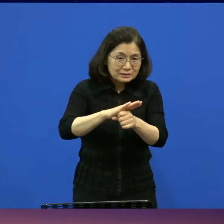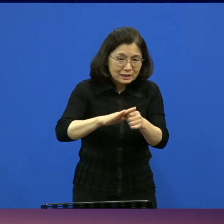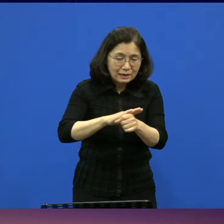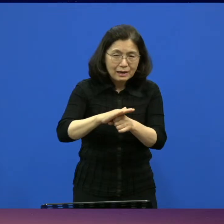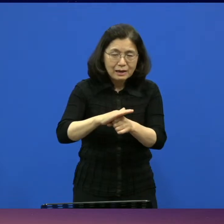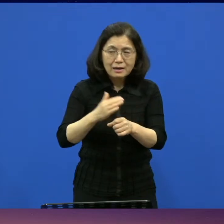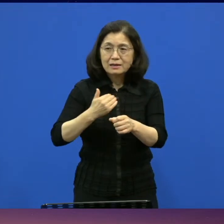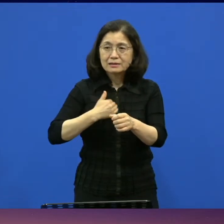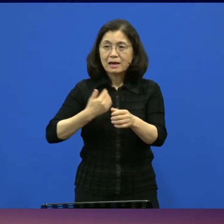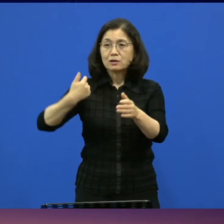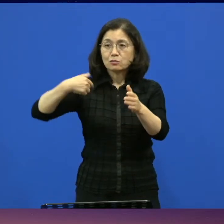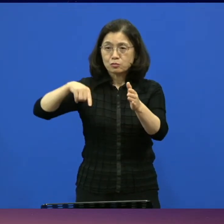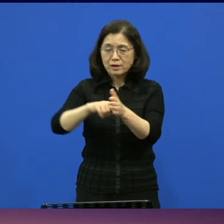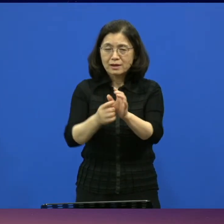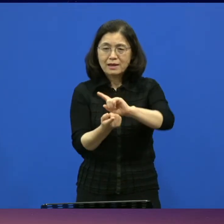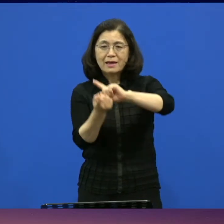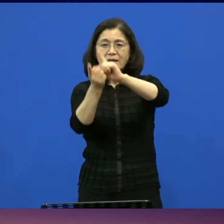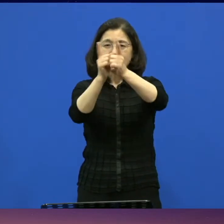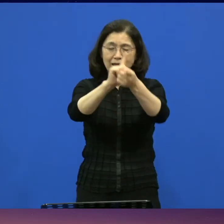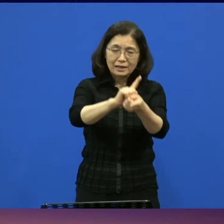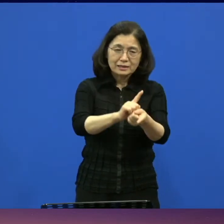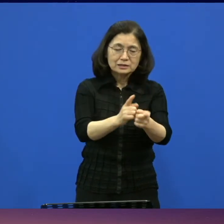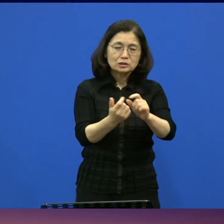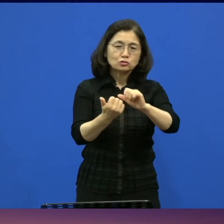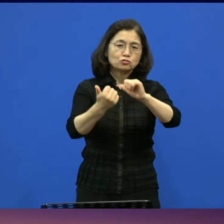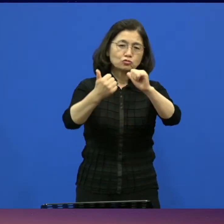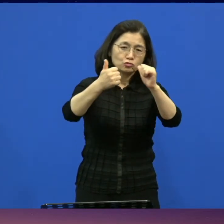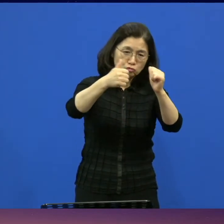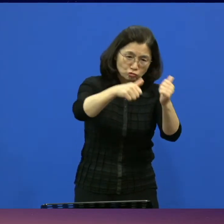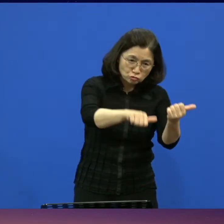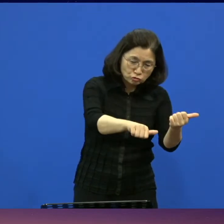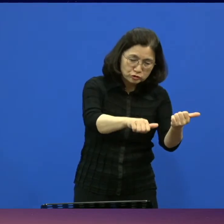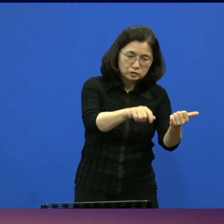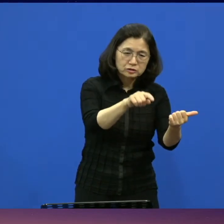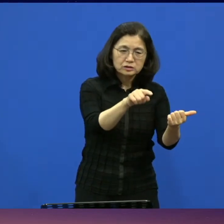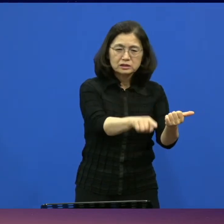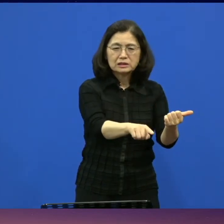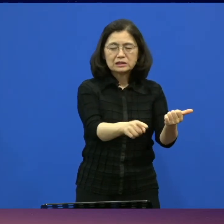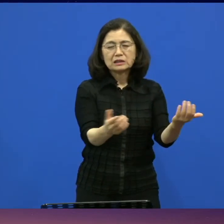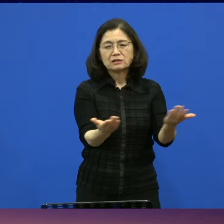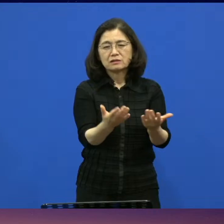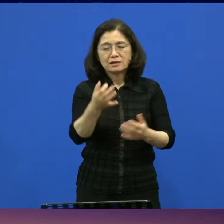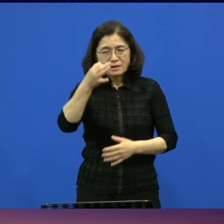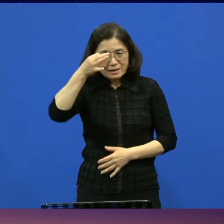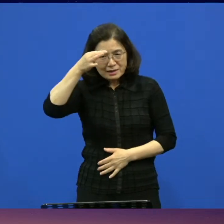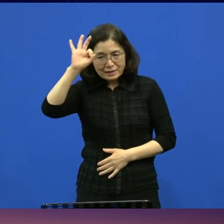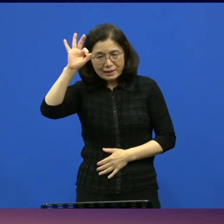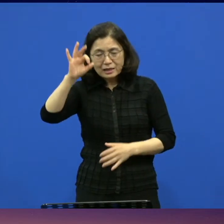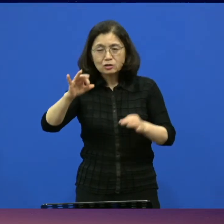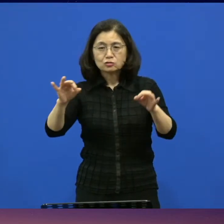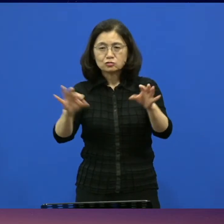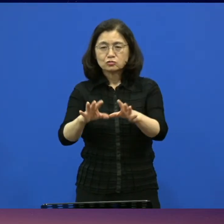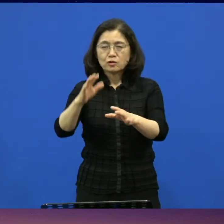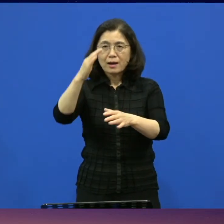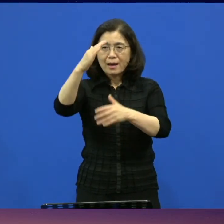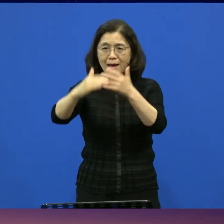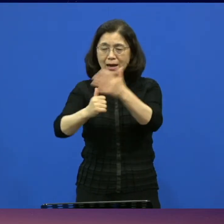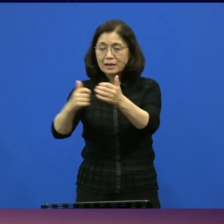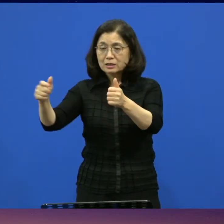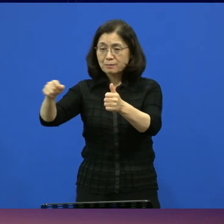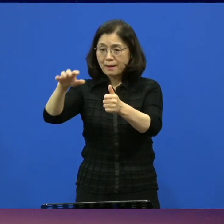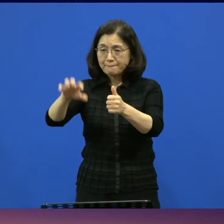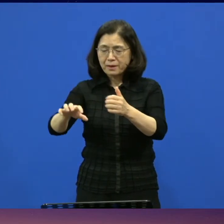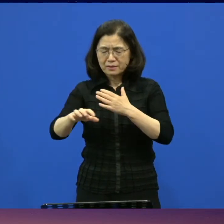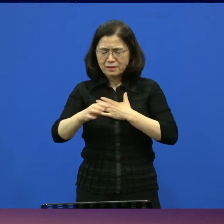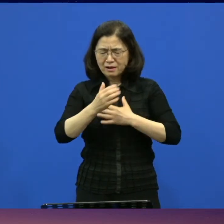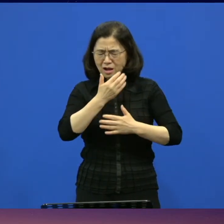대속의 죽음이라는 것을 깨닫게 되는 순간에 내가 얼마나 귀중한 존재, 하나님 앞에 얼마나 귀중한